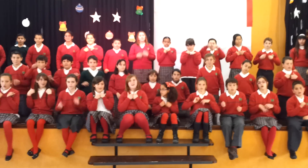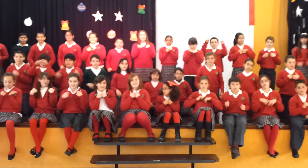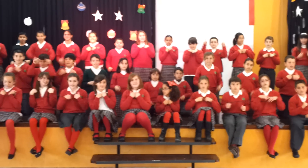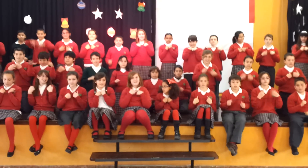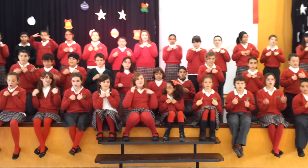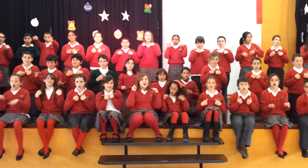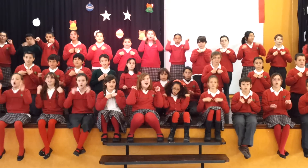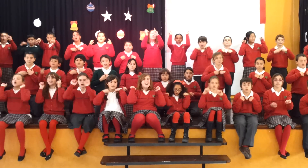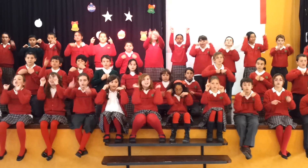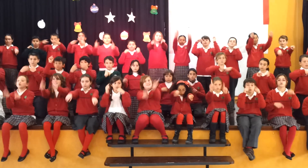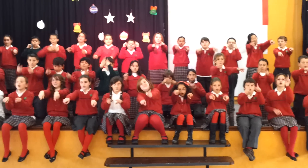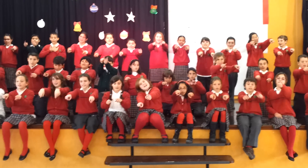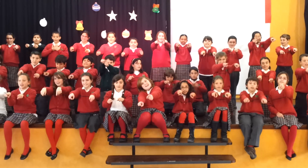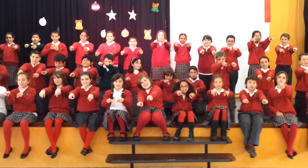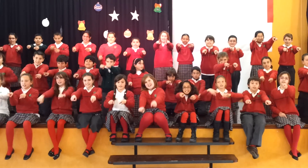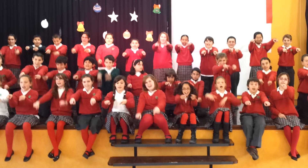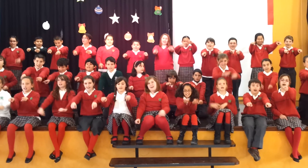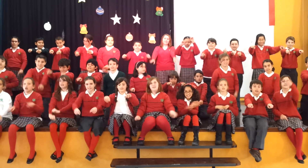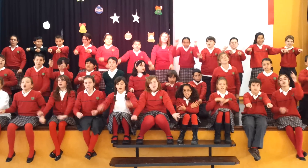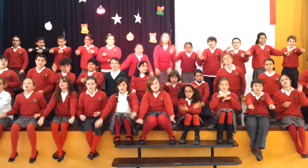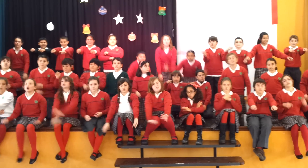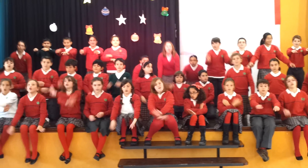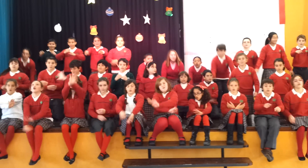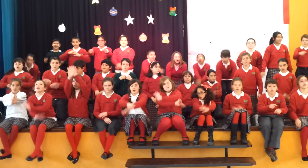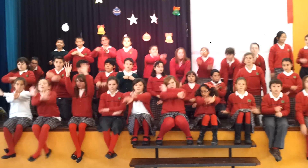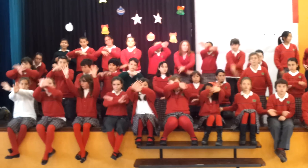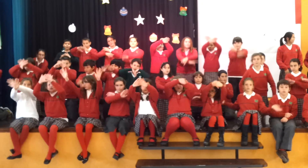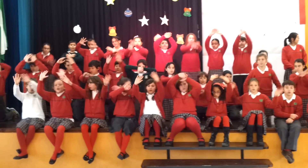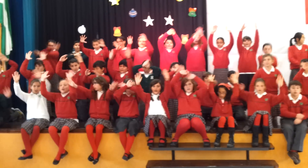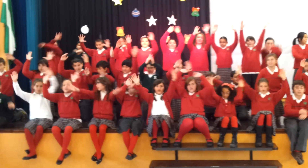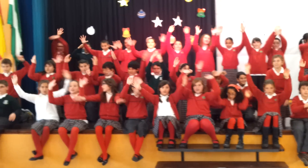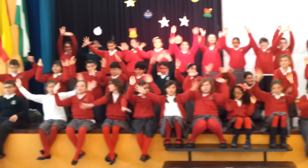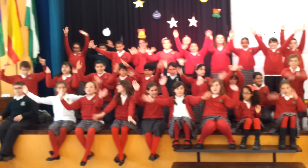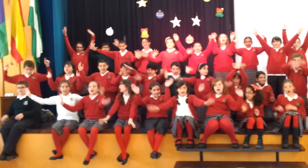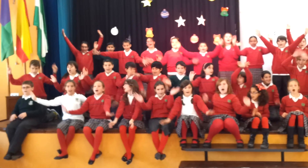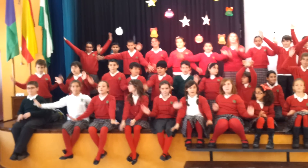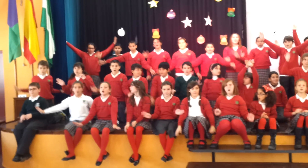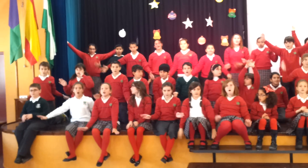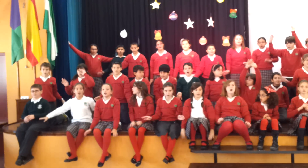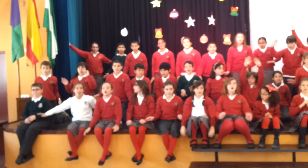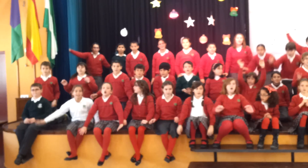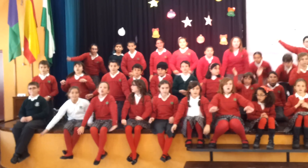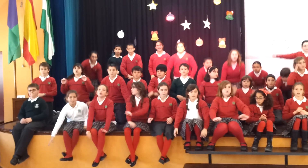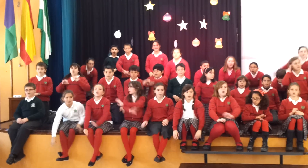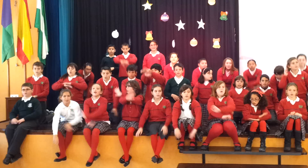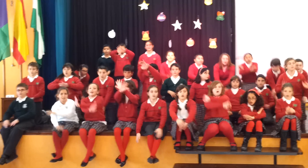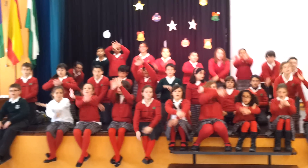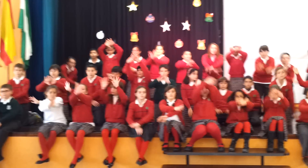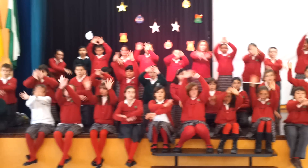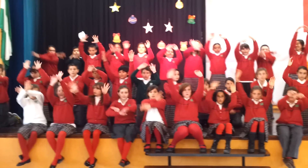necesito tú necesitas todo El Mundo necesita Amor todo El Mundo